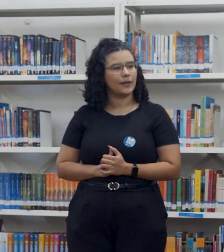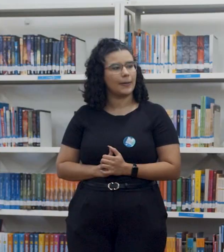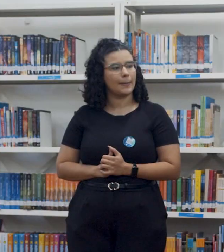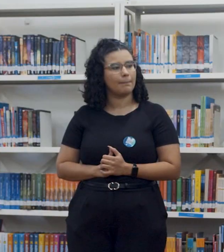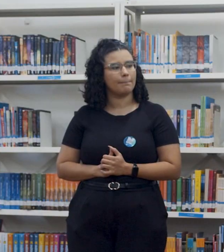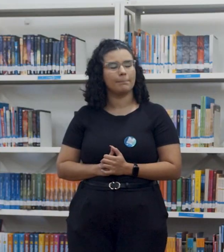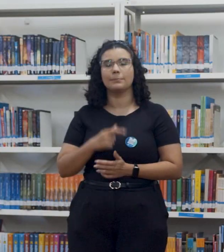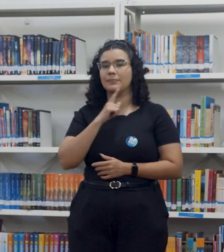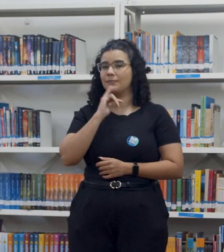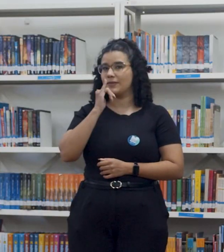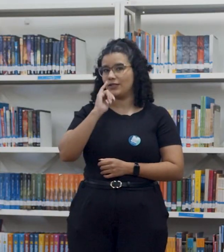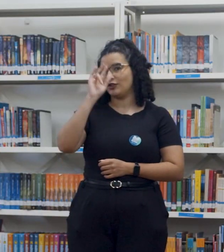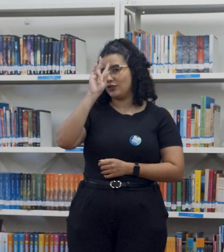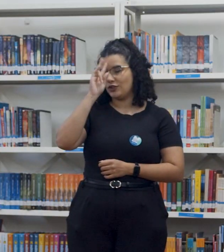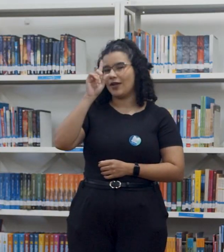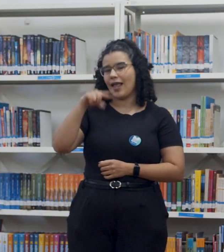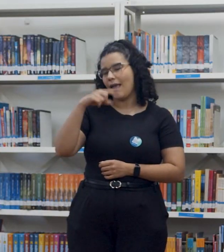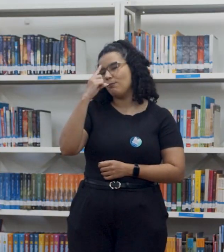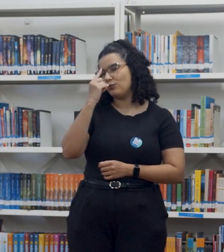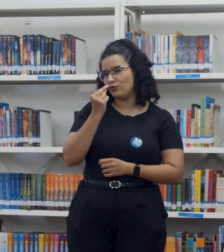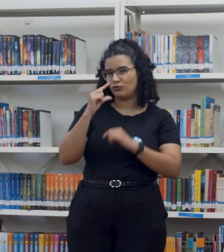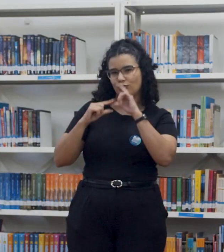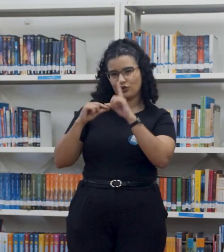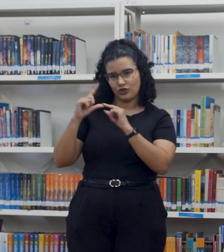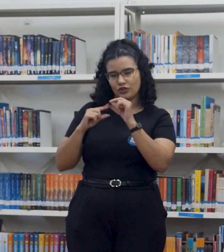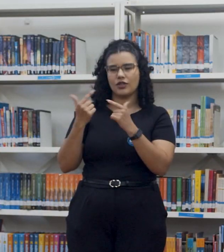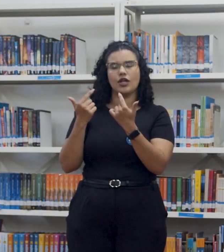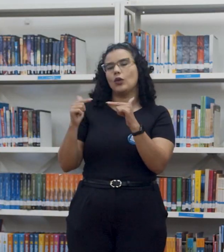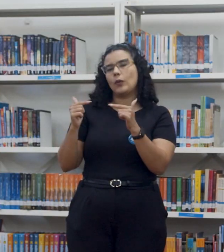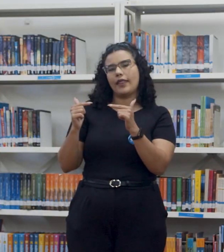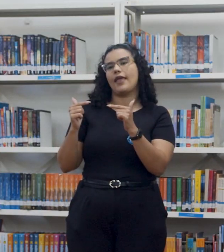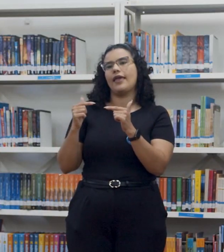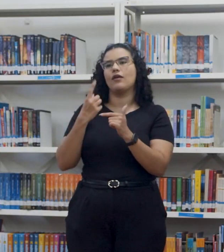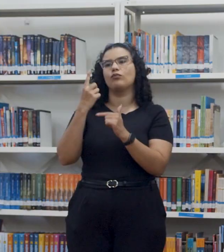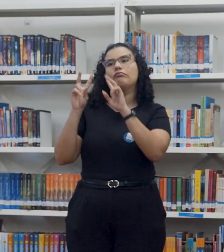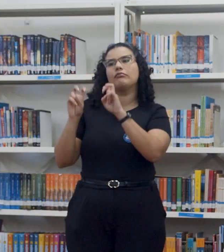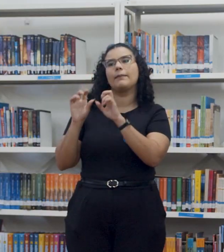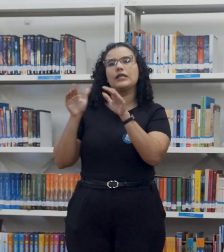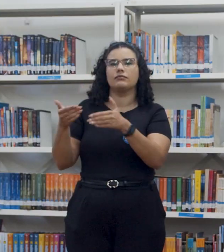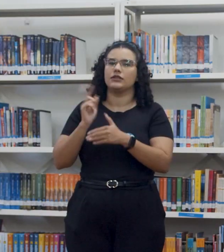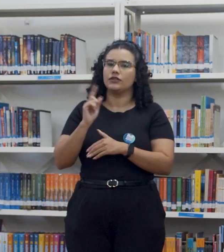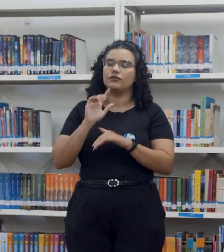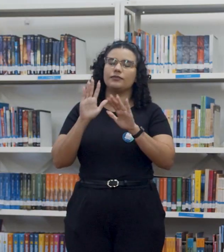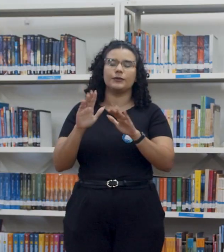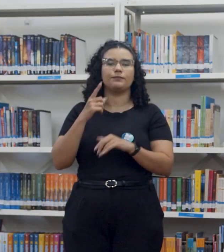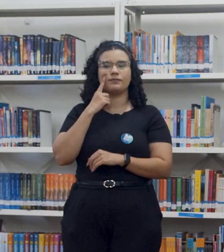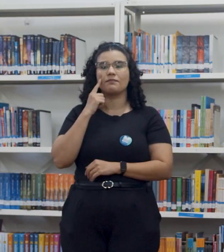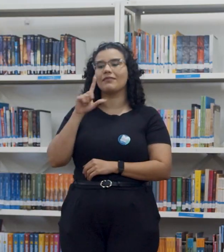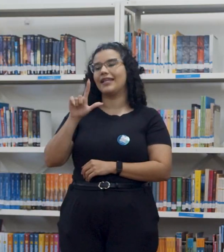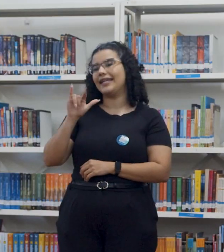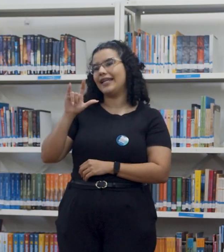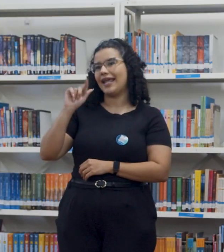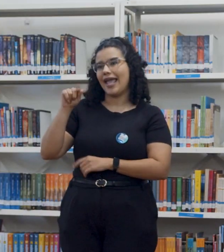Ó, é a historinha da bruxinha, ainda não tem um tema, um título específico, mas é assim. Lila é uma